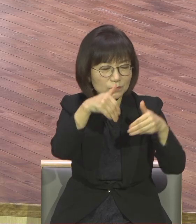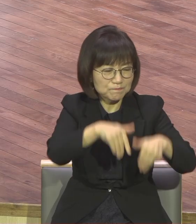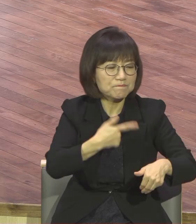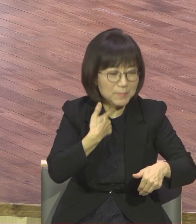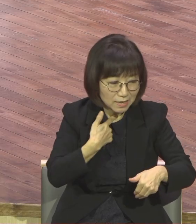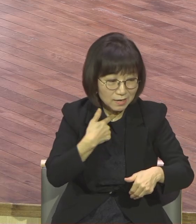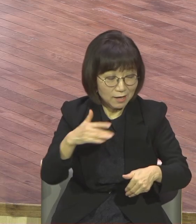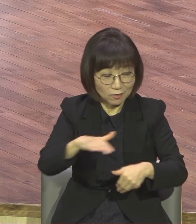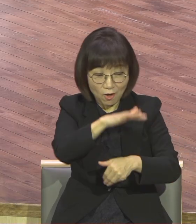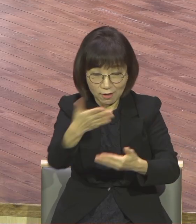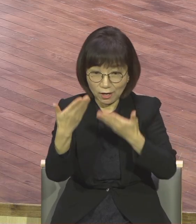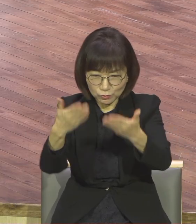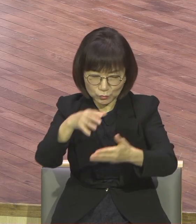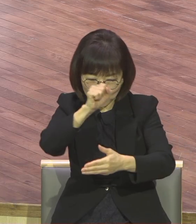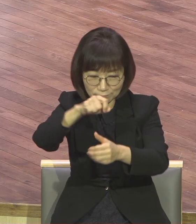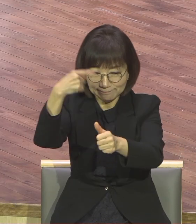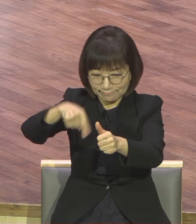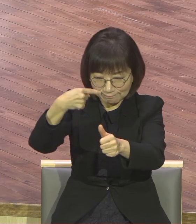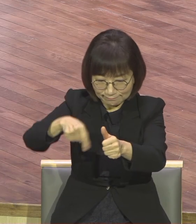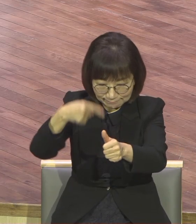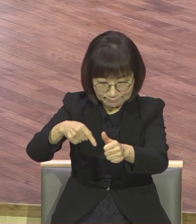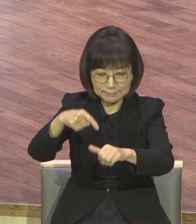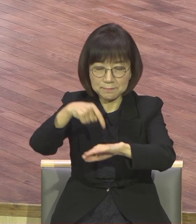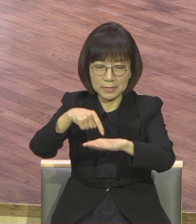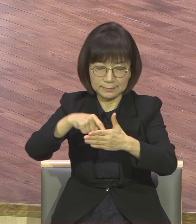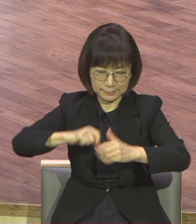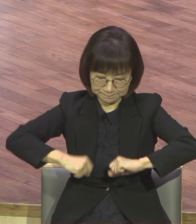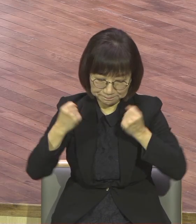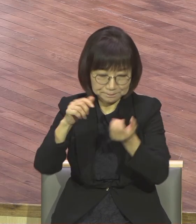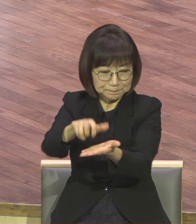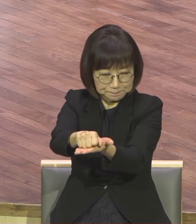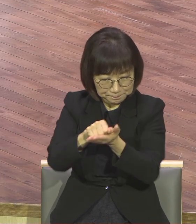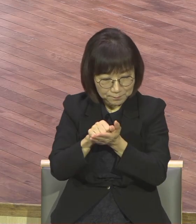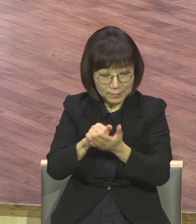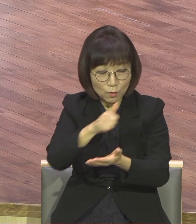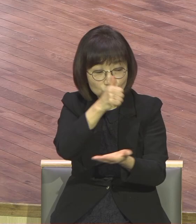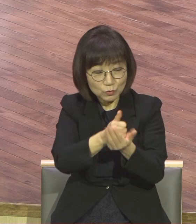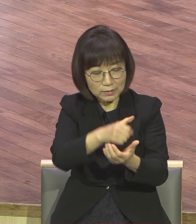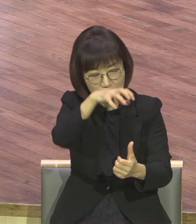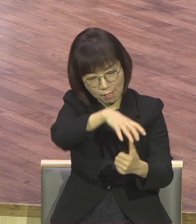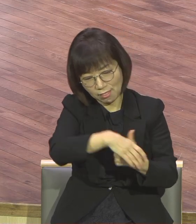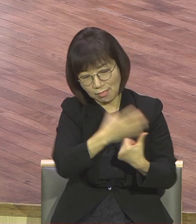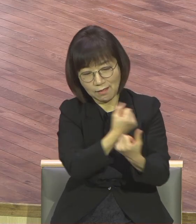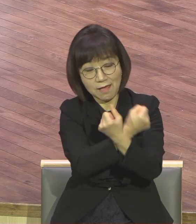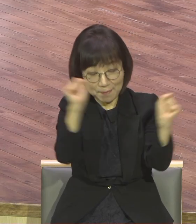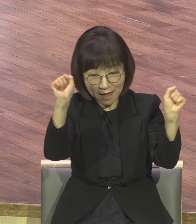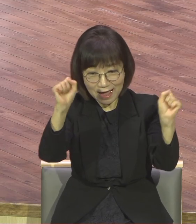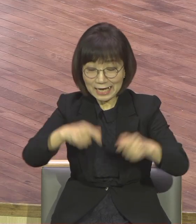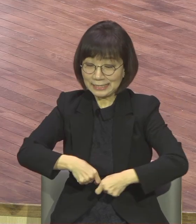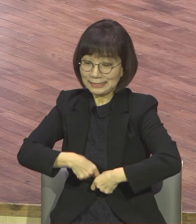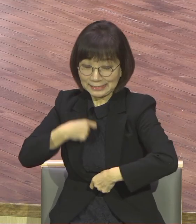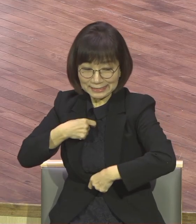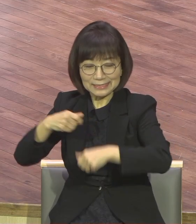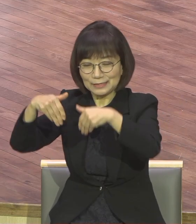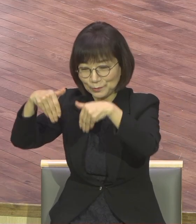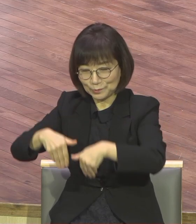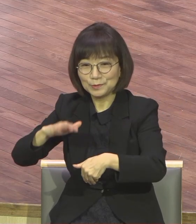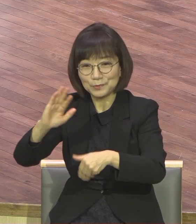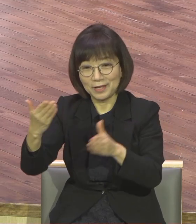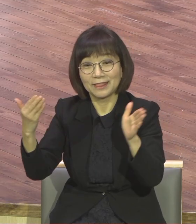너희에게 전하여 준 바 교훈의 본을 마음으로 순종하여 죄로부터 해방되어 의에게 종이